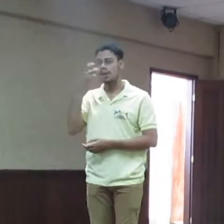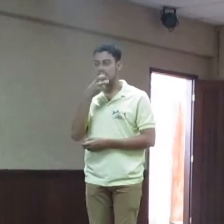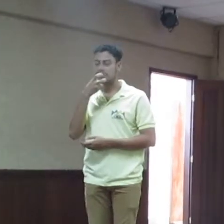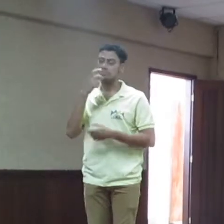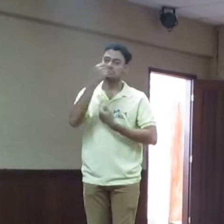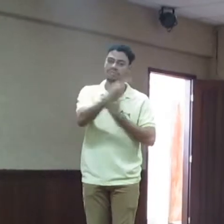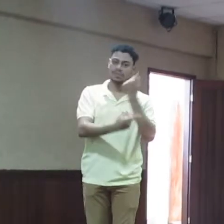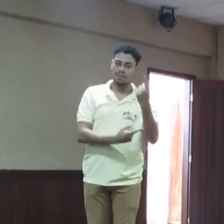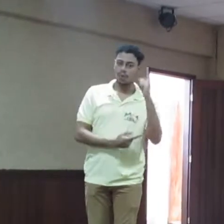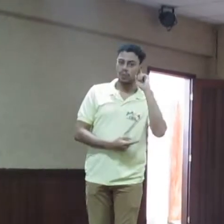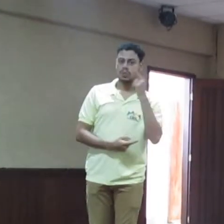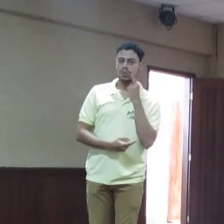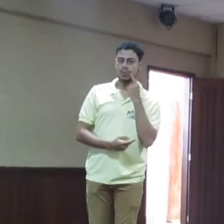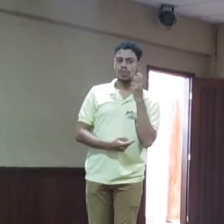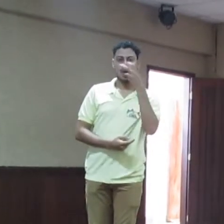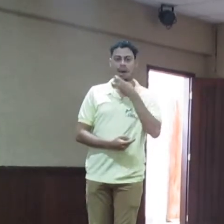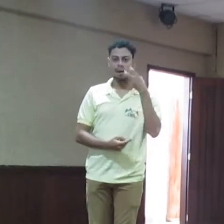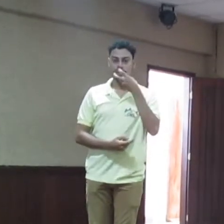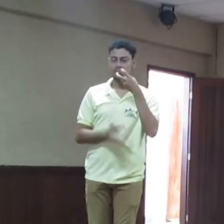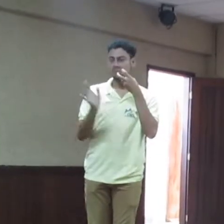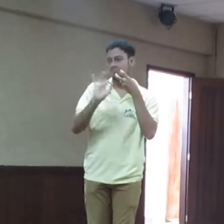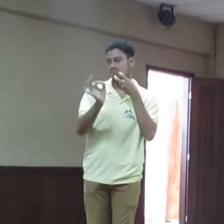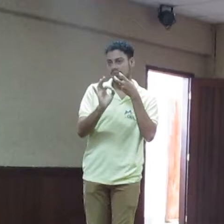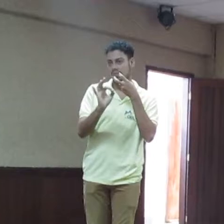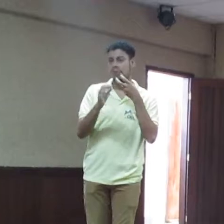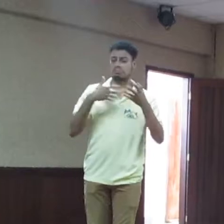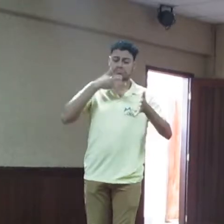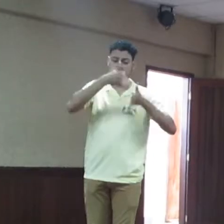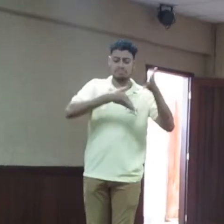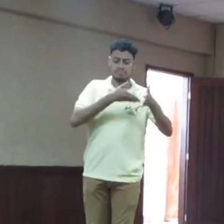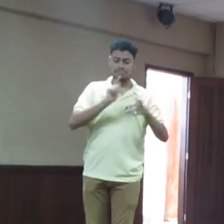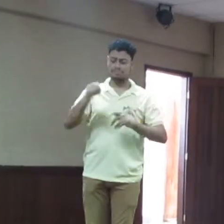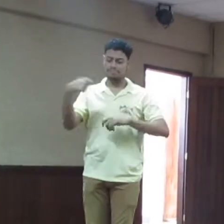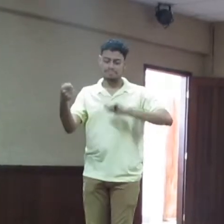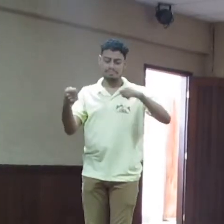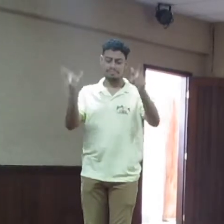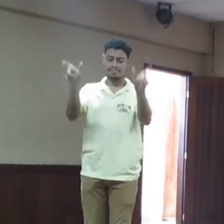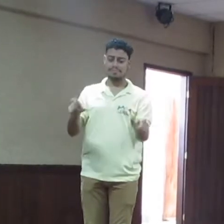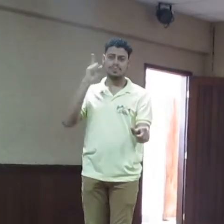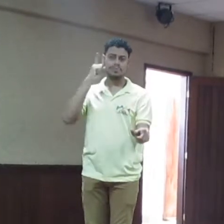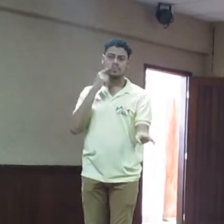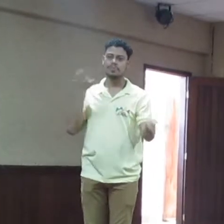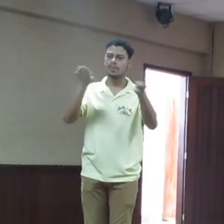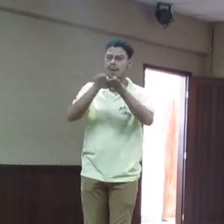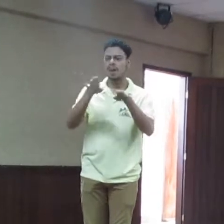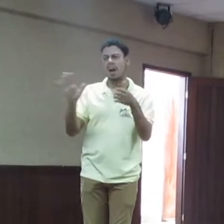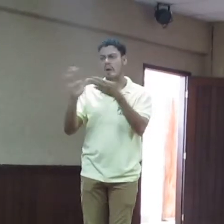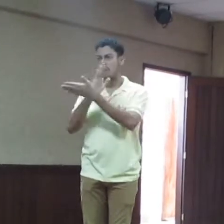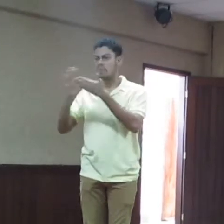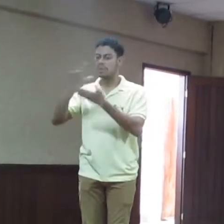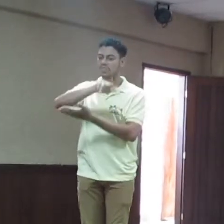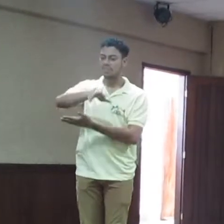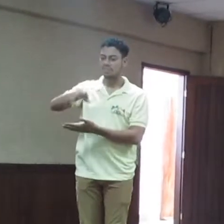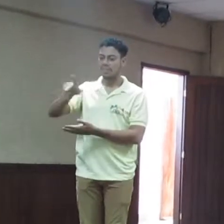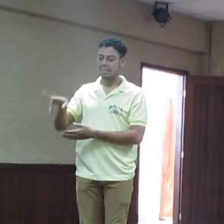tem surdos que não falam, mas é surdo, e assim sucessivamente. Então tem muita diferença de